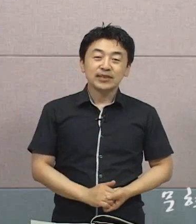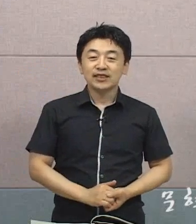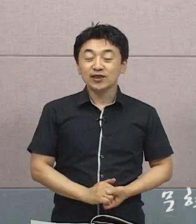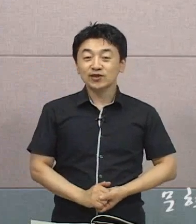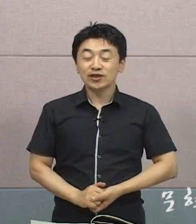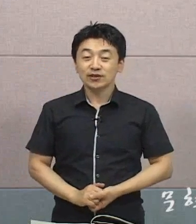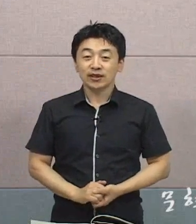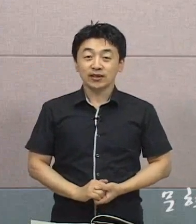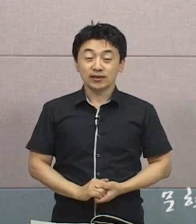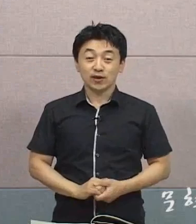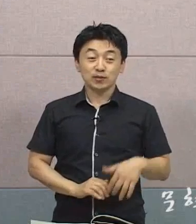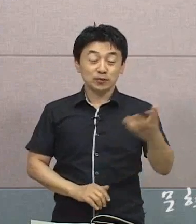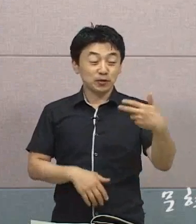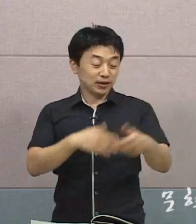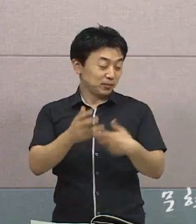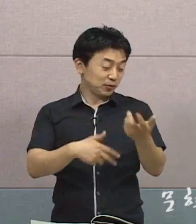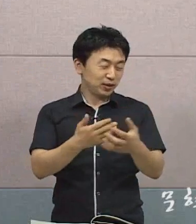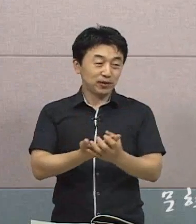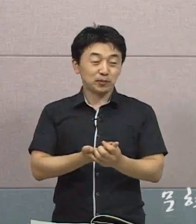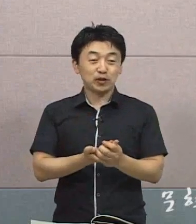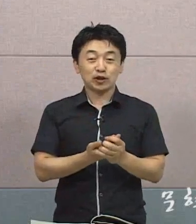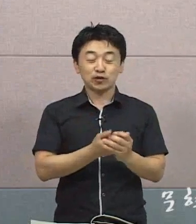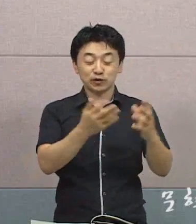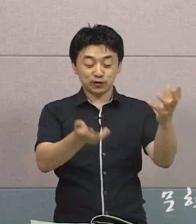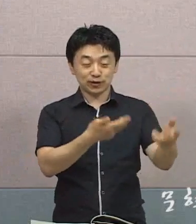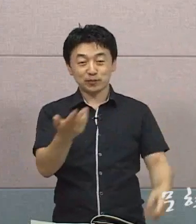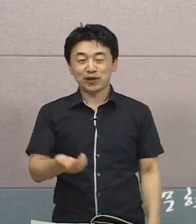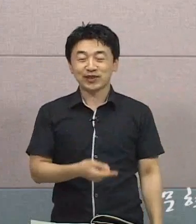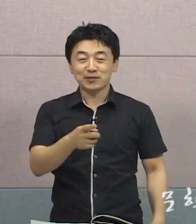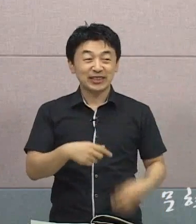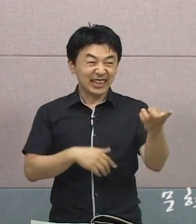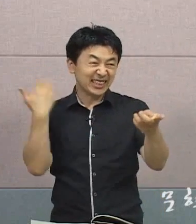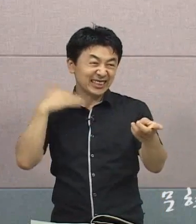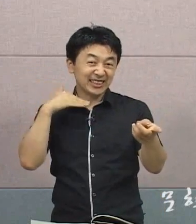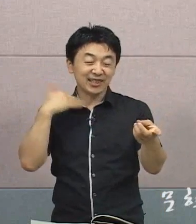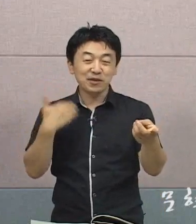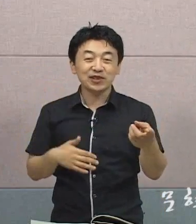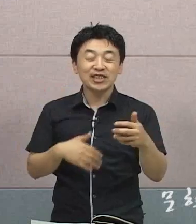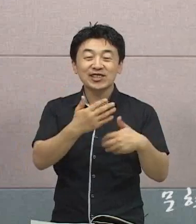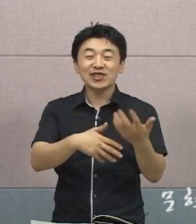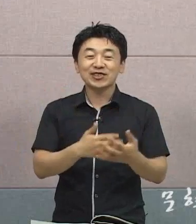이 단어는요, 여러분들 이렇게 TV에서 이경규나 이런 거 나오면, 야, 잘라, 이런 내용들